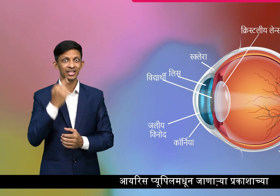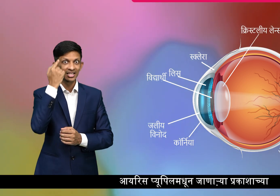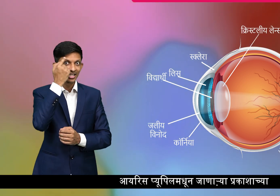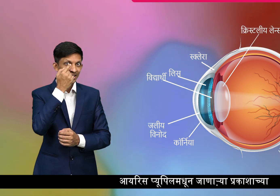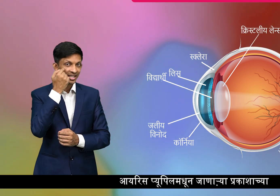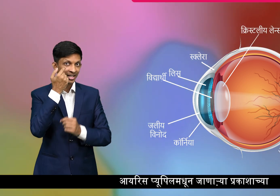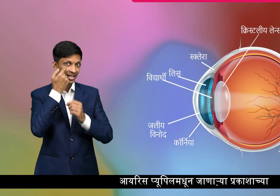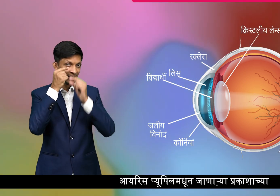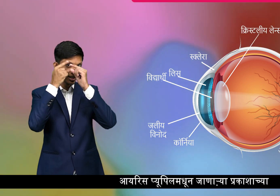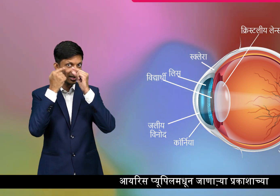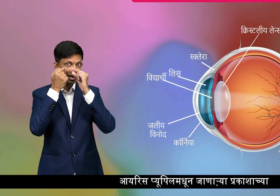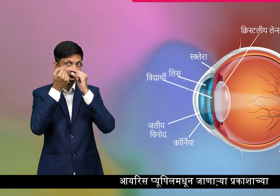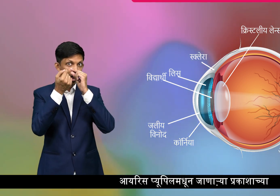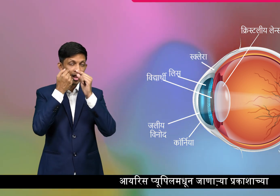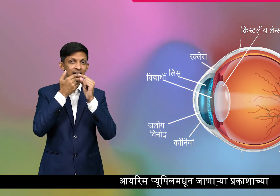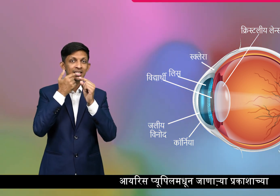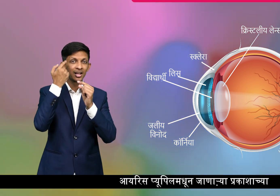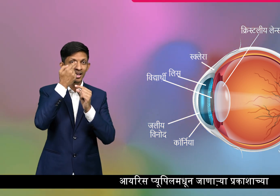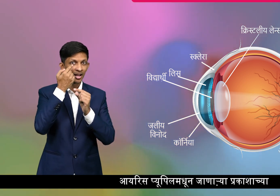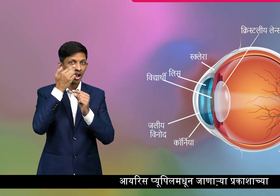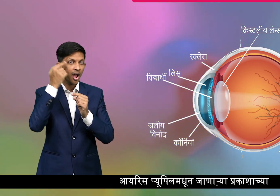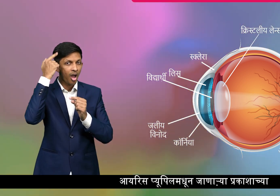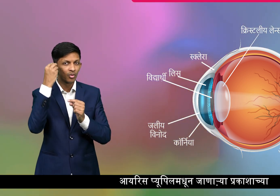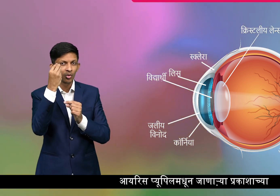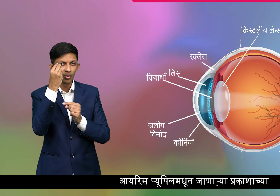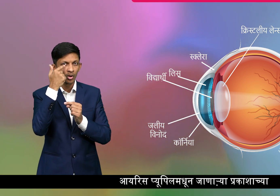आयरिस प्युपिलमधून जाणाऱ्या प्रकाशाच्या